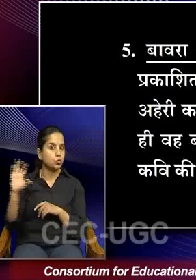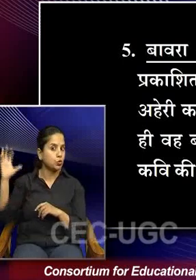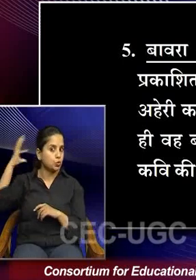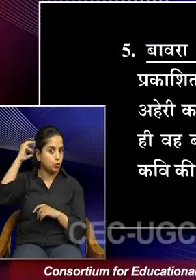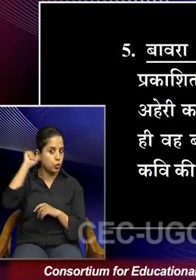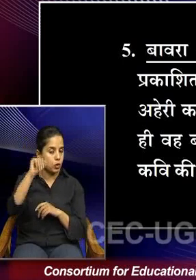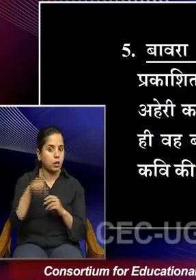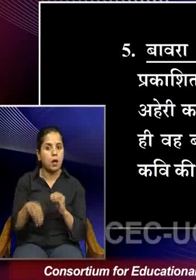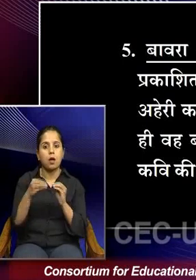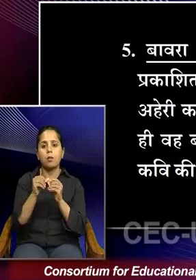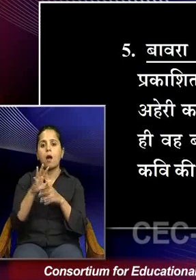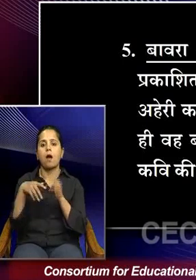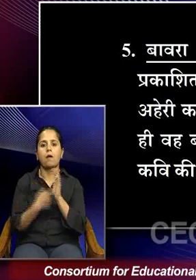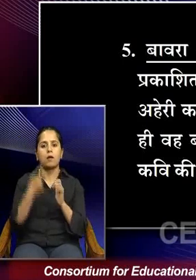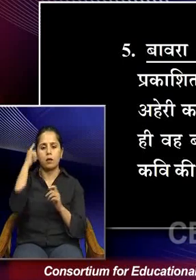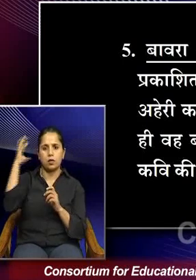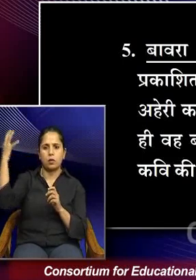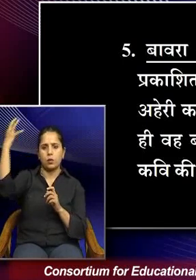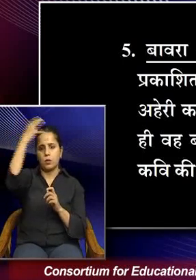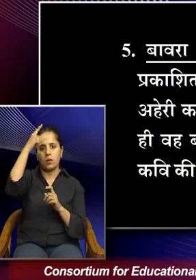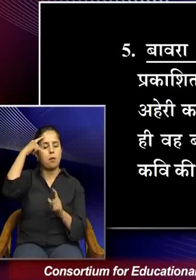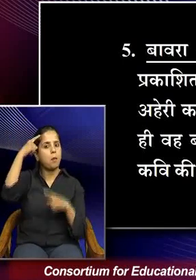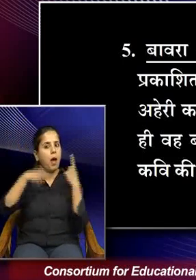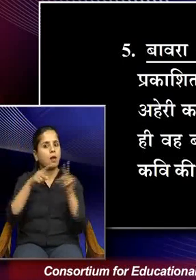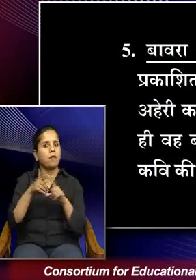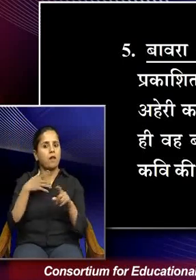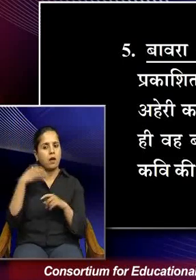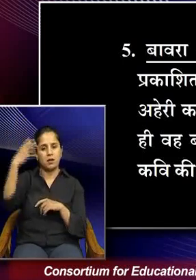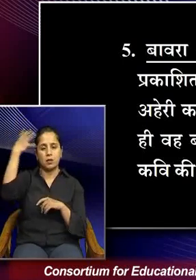वह बरा अहेरी बनकर हमारे सामने आता है